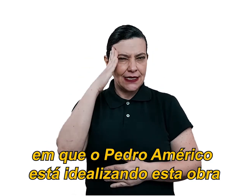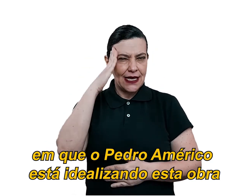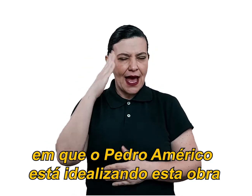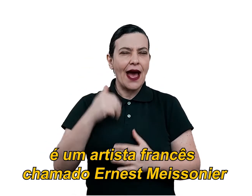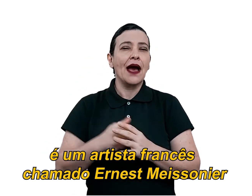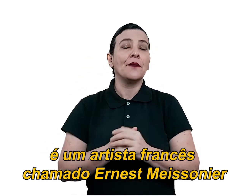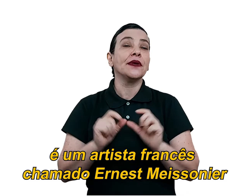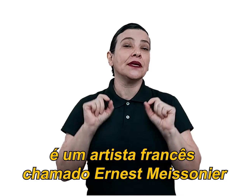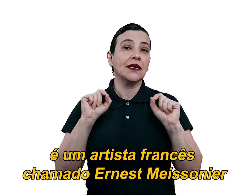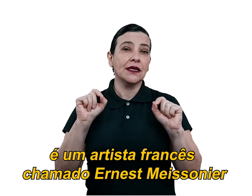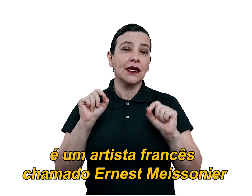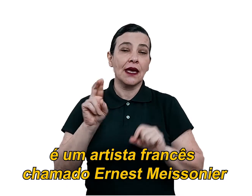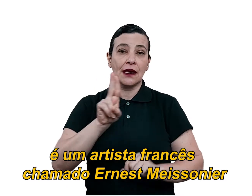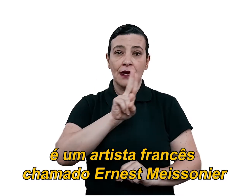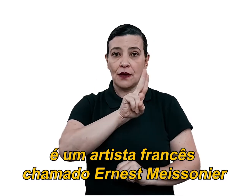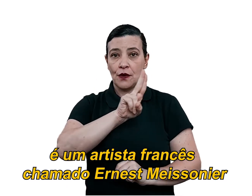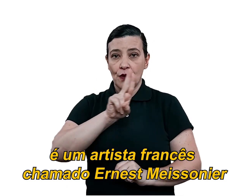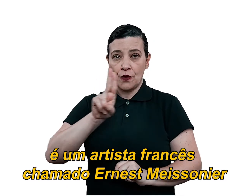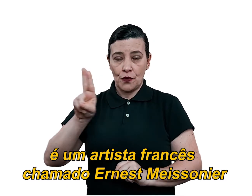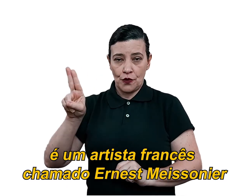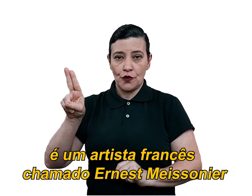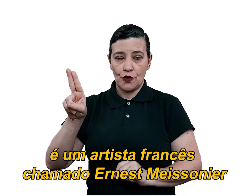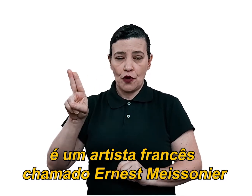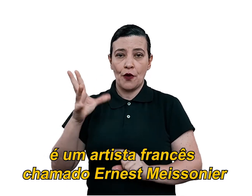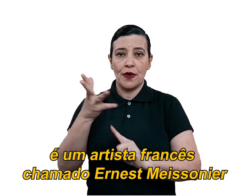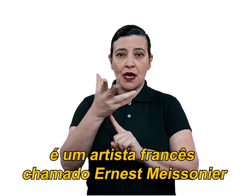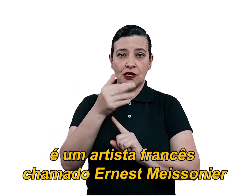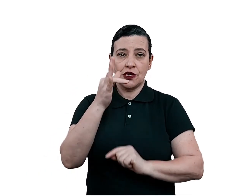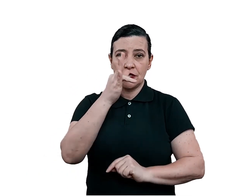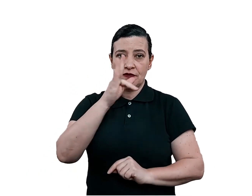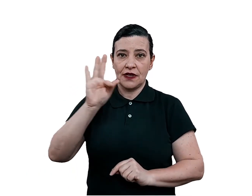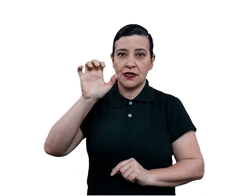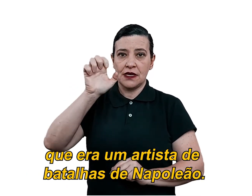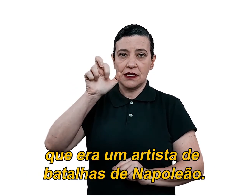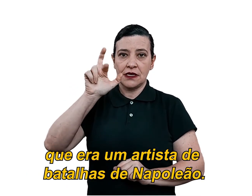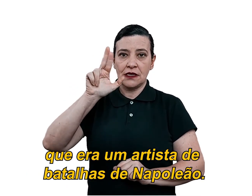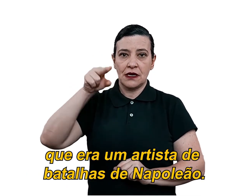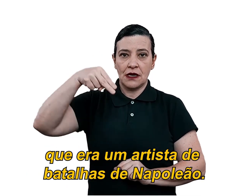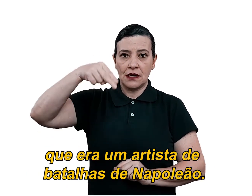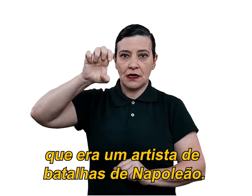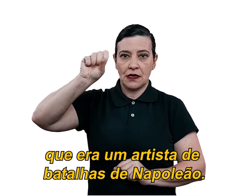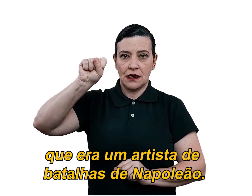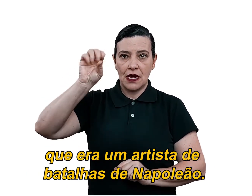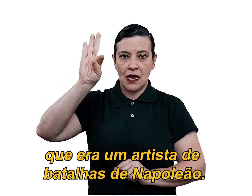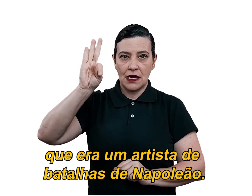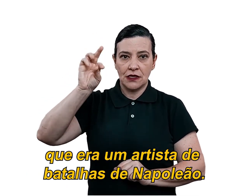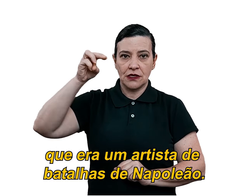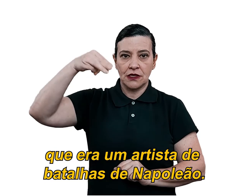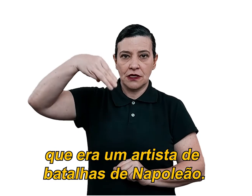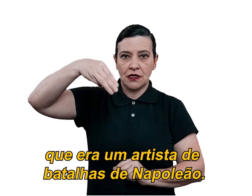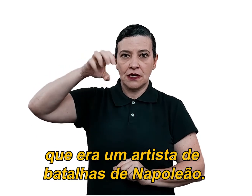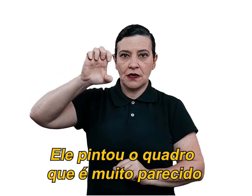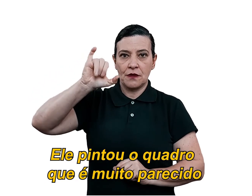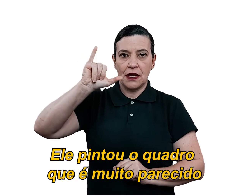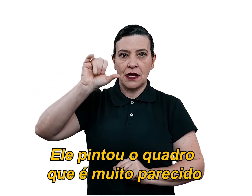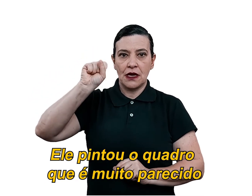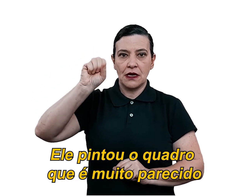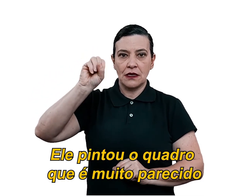idealizando essa obra, é um artista francês chamado Ernest Meissonier. que era um artista de batalhas de Napoleão, e ele pintou